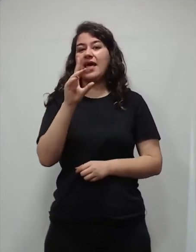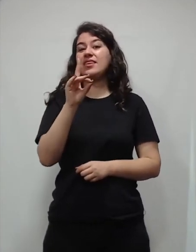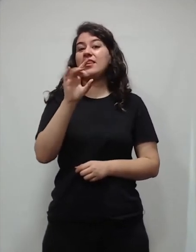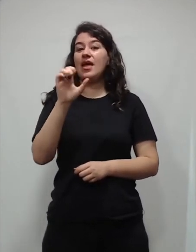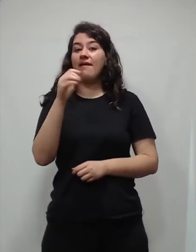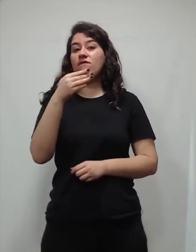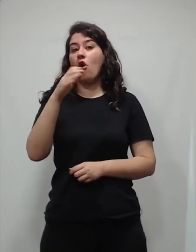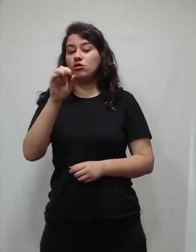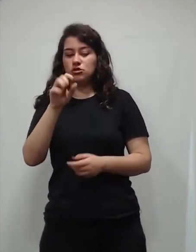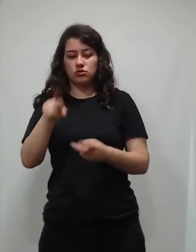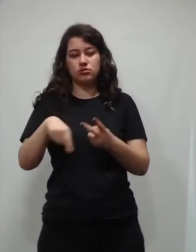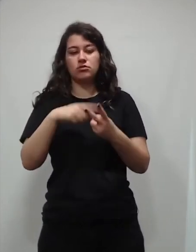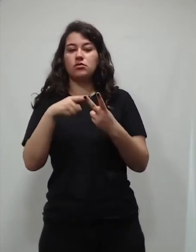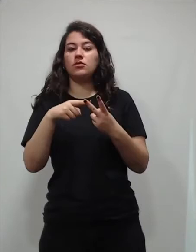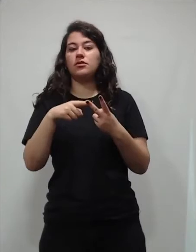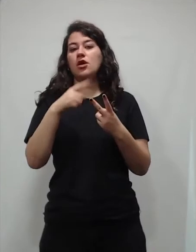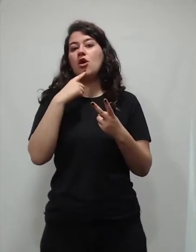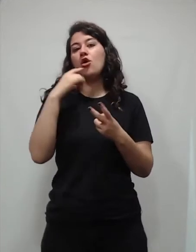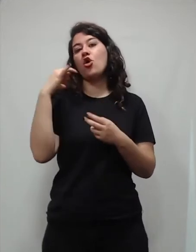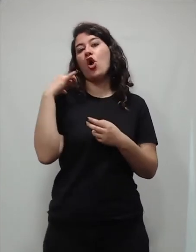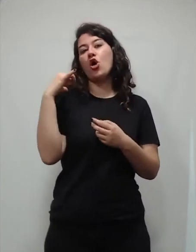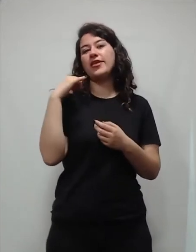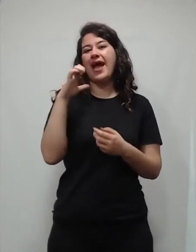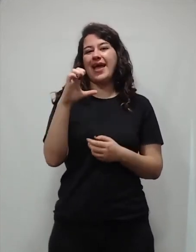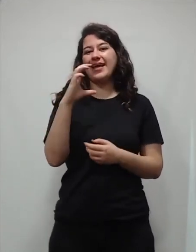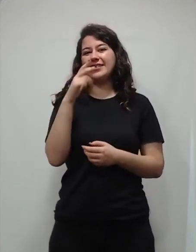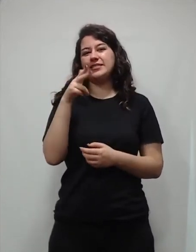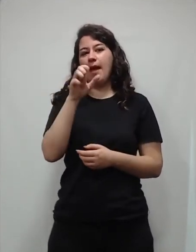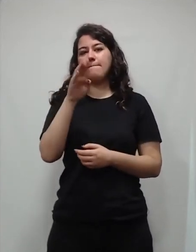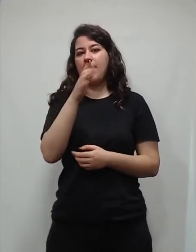colonias Echepal y Santín Carlos Rossi,